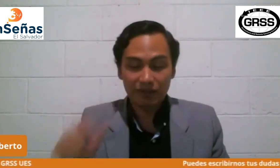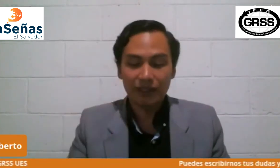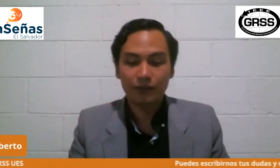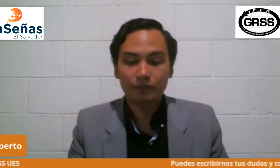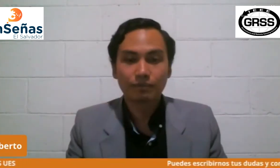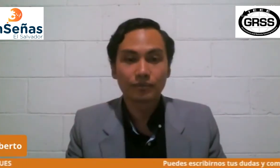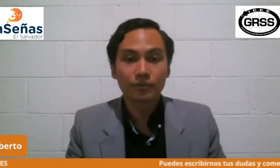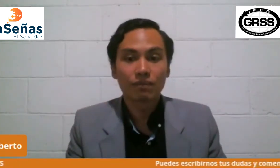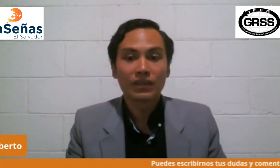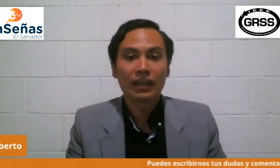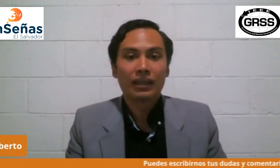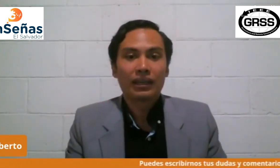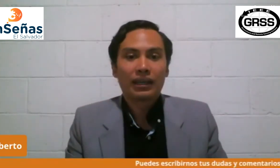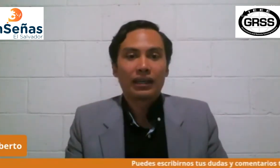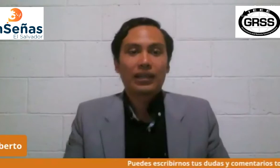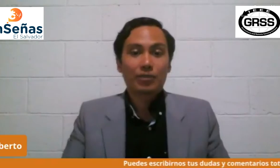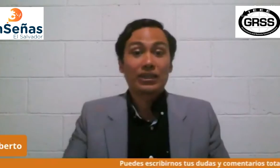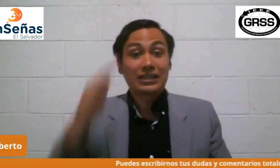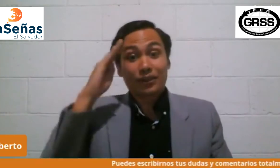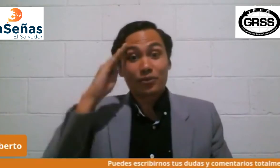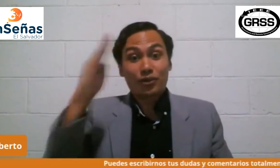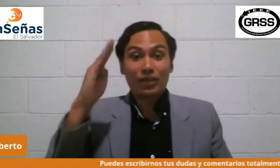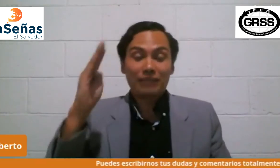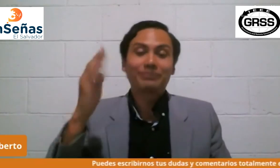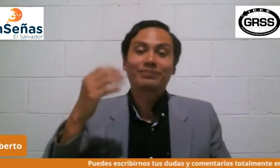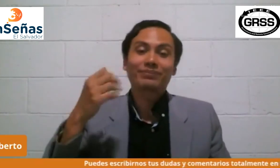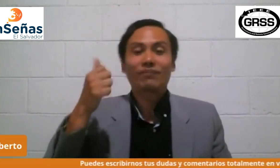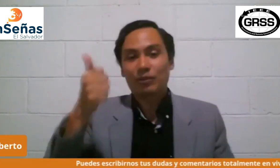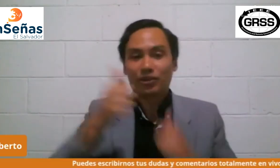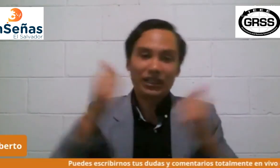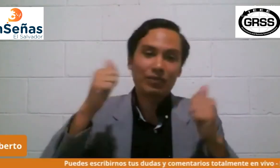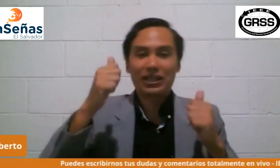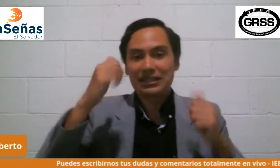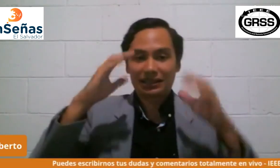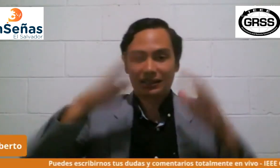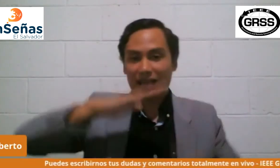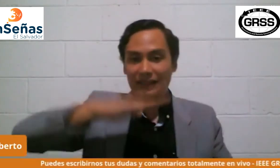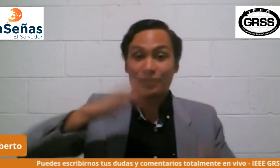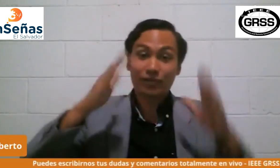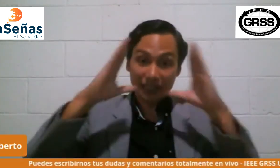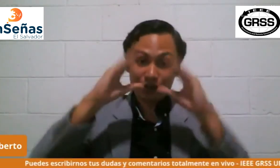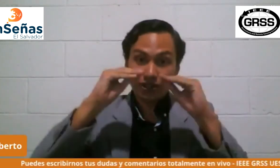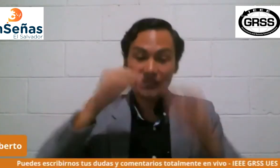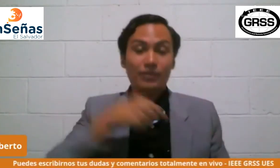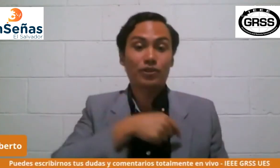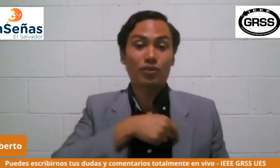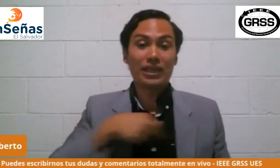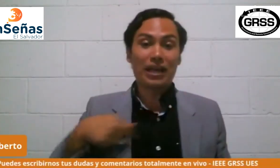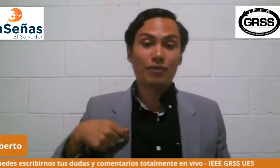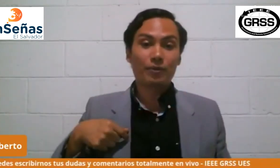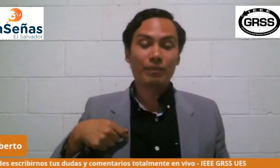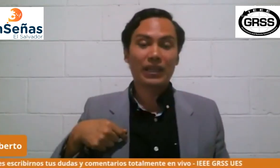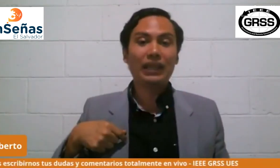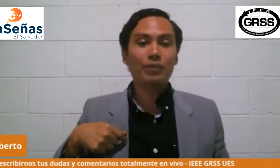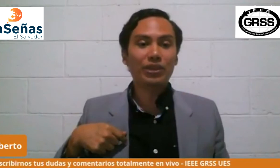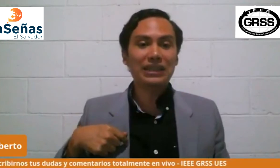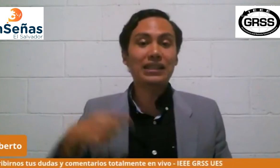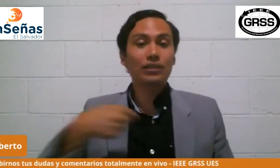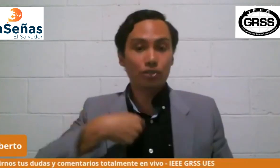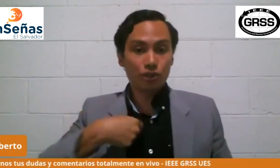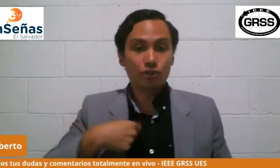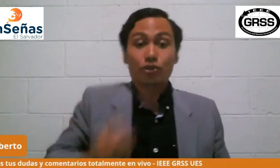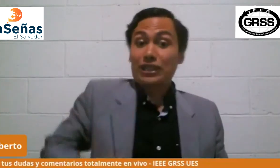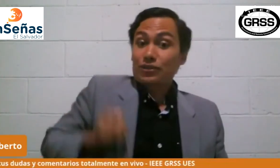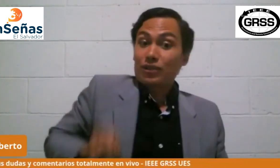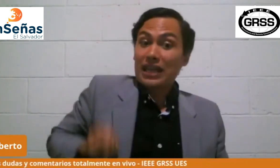Se aprenden el alfabeto. Pueden decir como hola, buenos días, buenas tardes o buenas noches, yo me llamo, y después